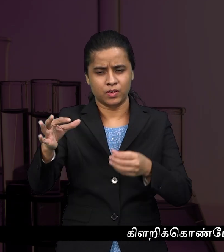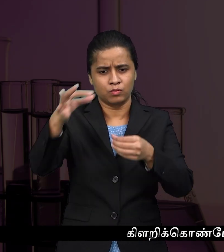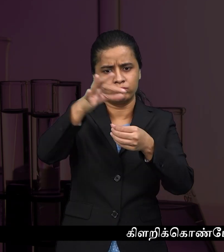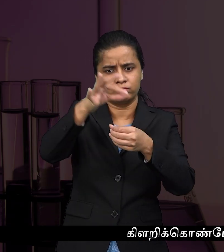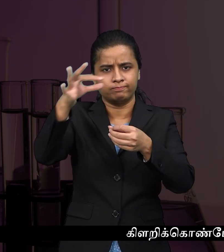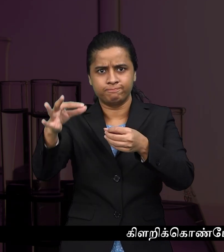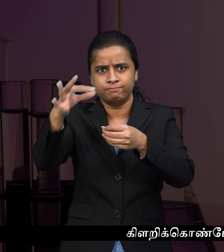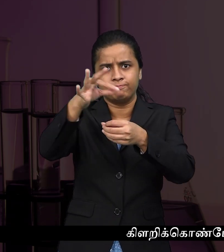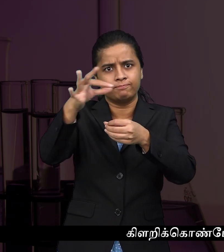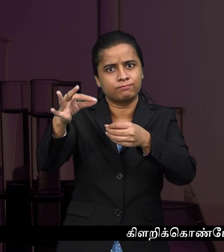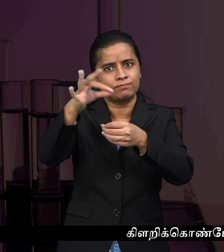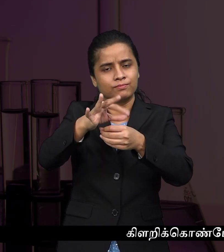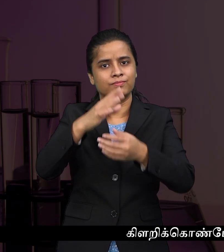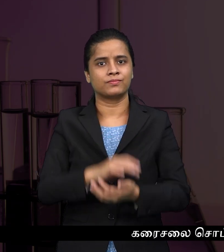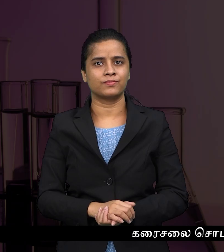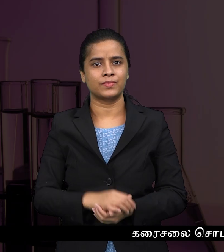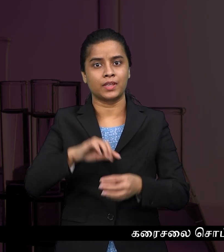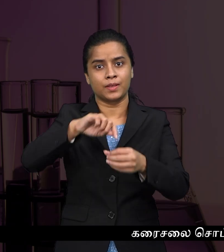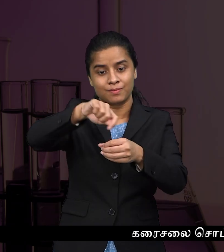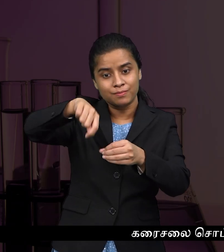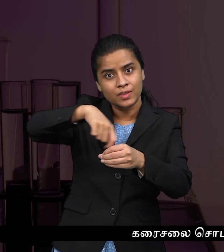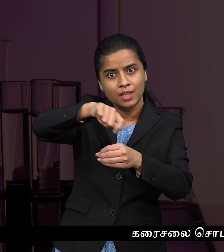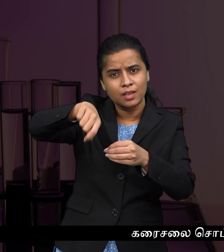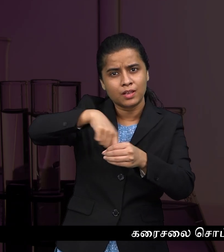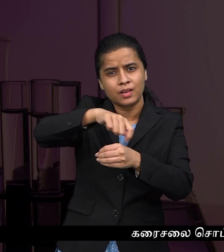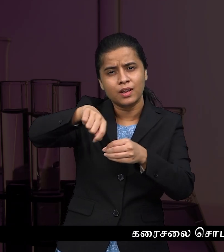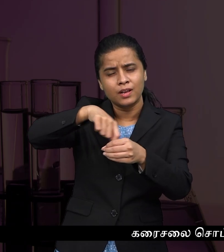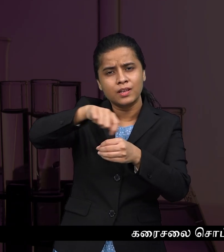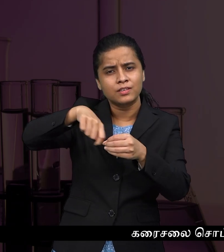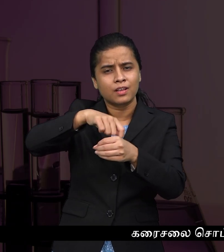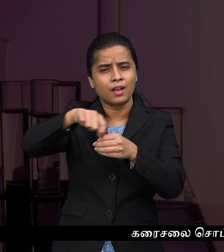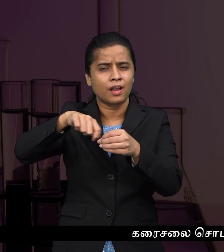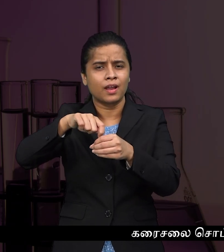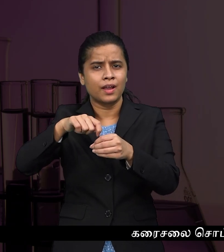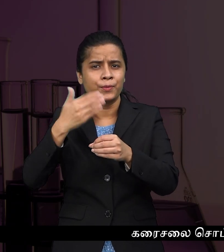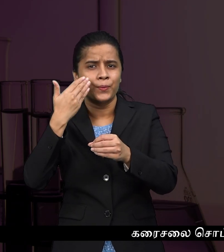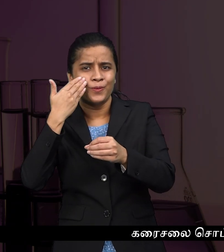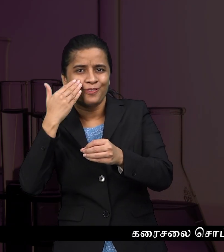கிளறிக்கொண்டே சோடியம் ஹைட்ராக்சைடு கரைசலை சொட்டு சொட்டாக சேர்க்கவும்.